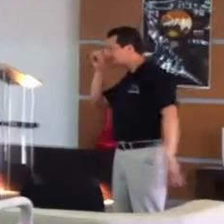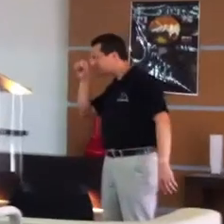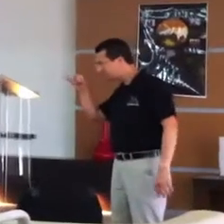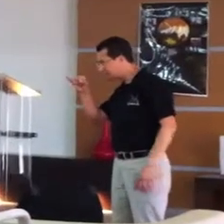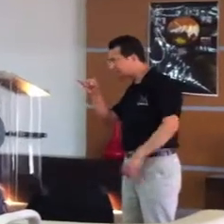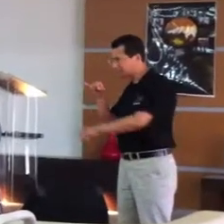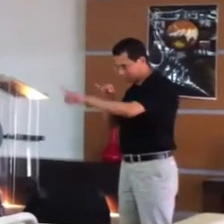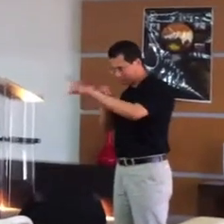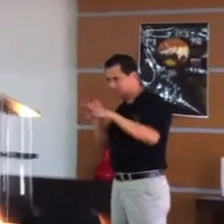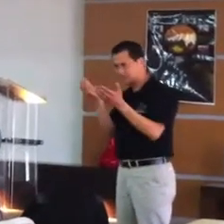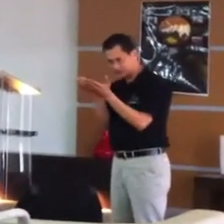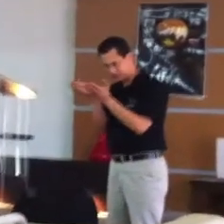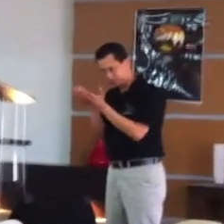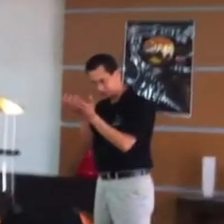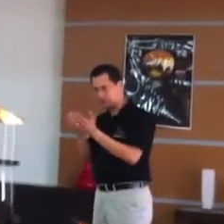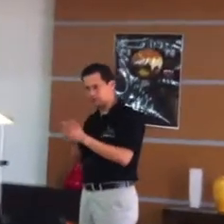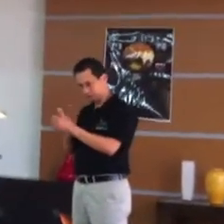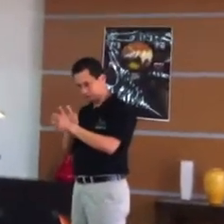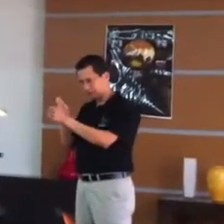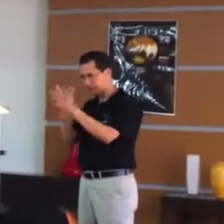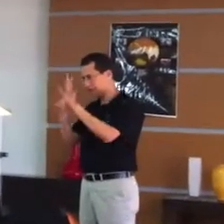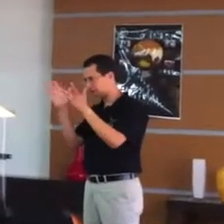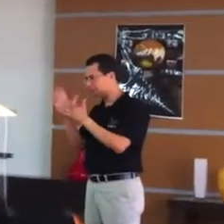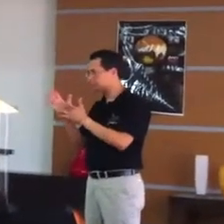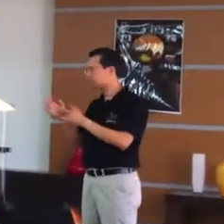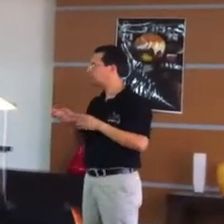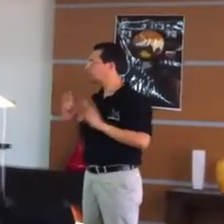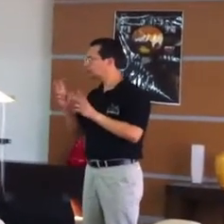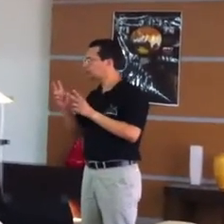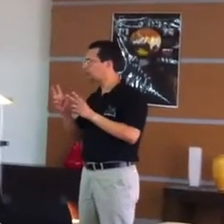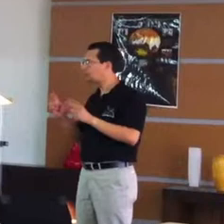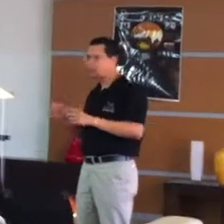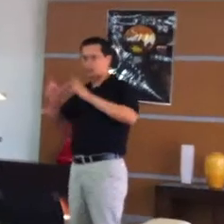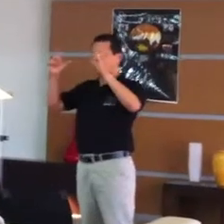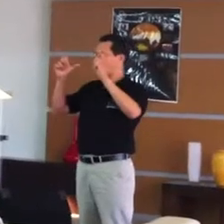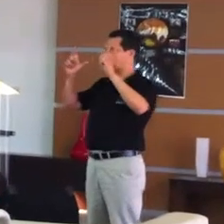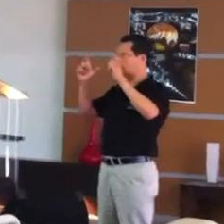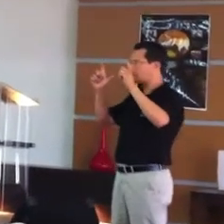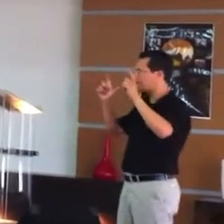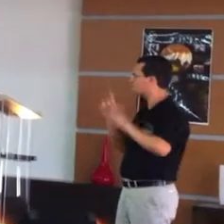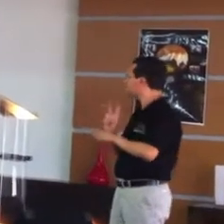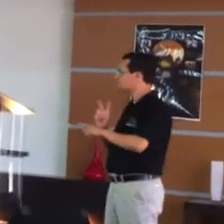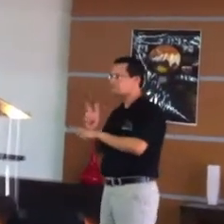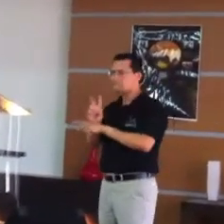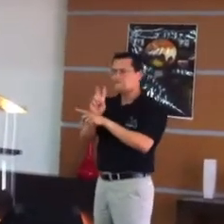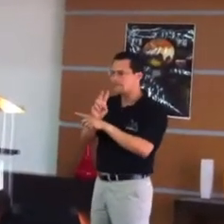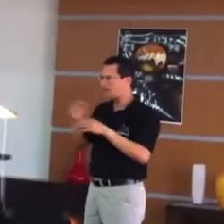Seguidores de Cristo, e estivessem sempre alertas ao chamado